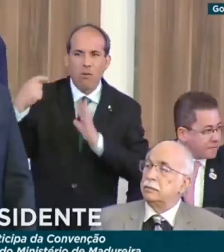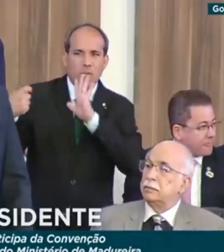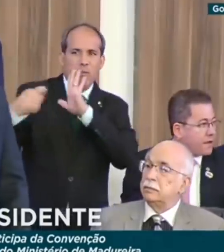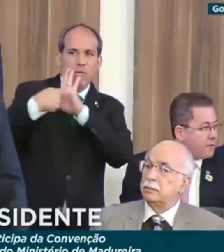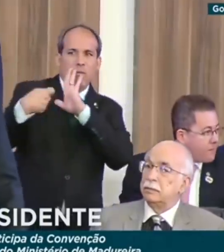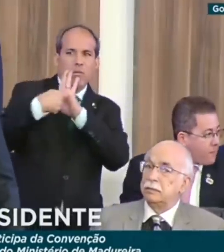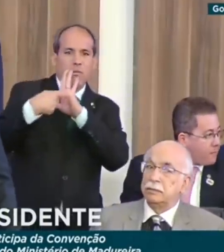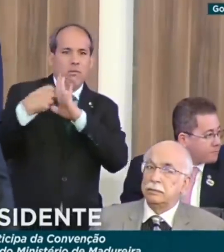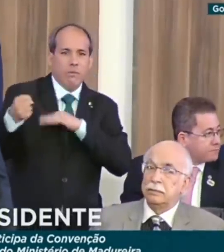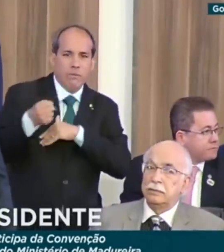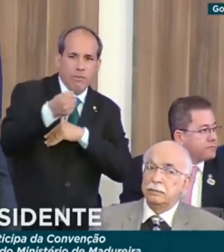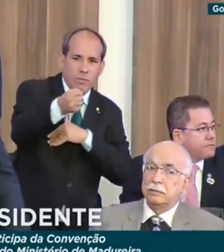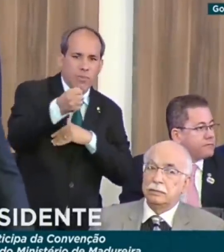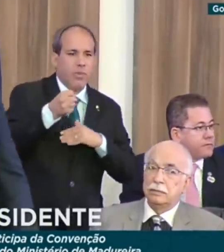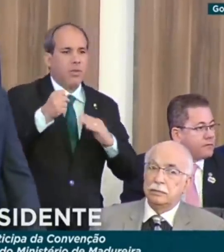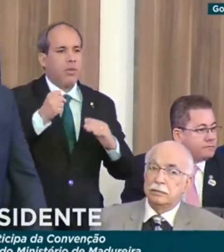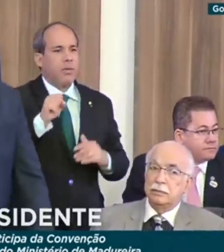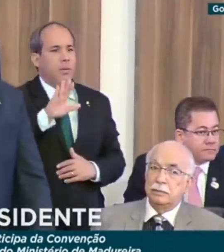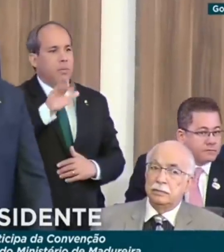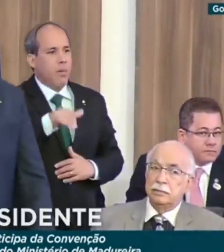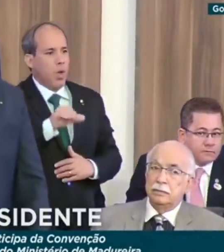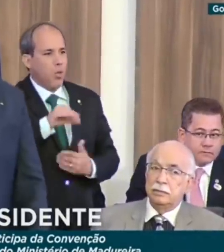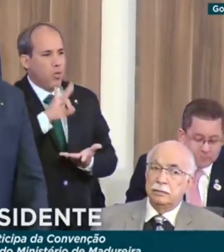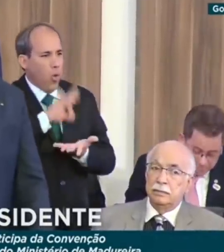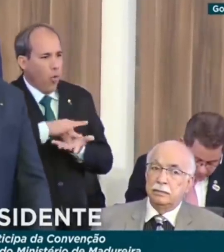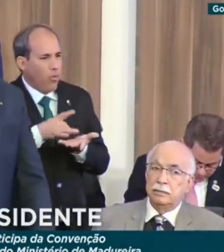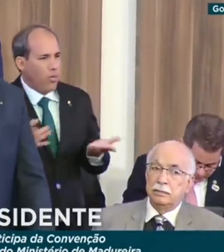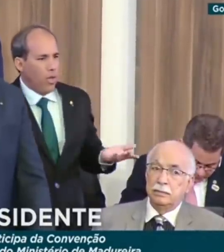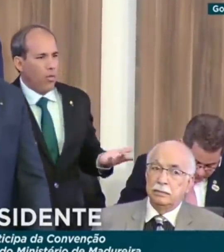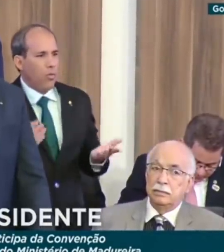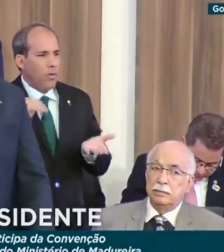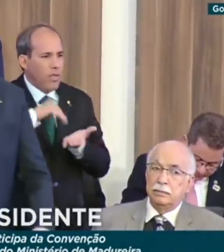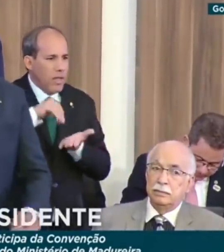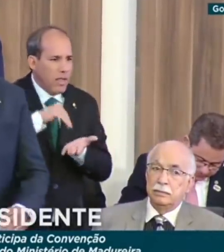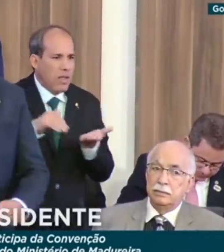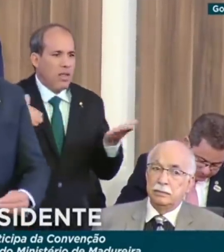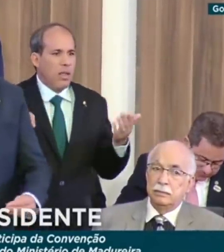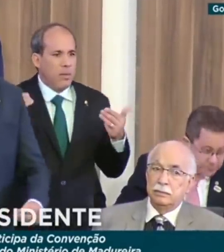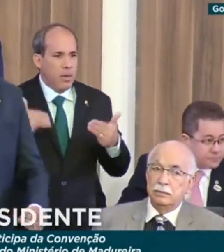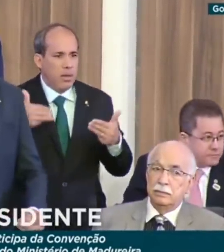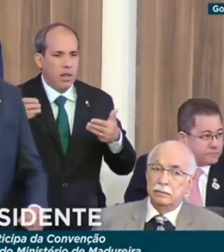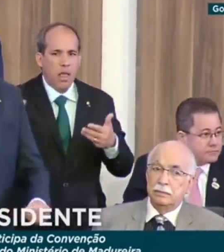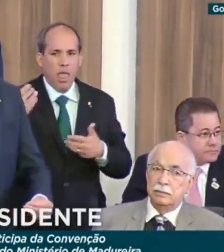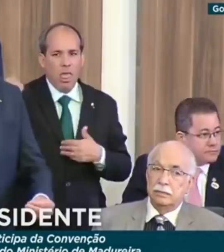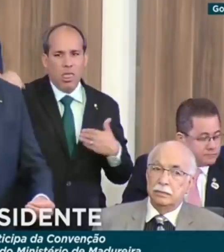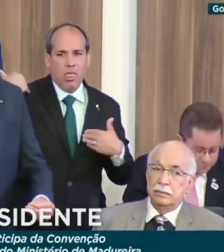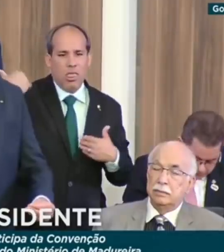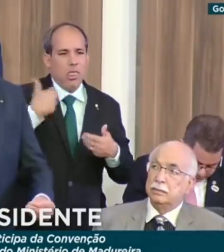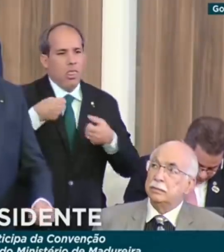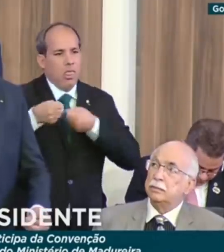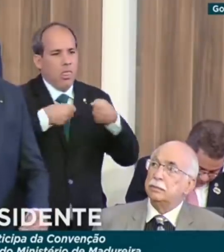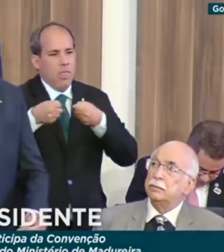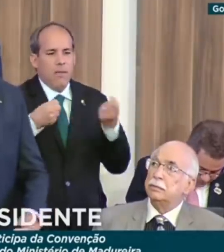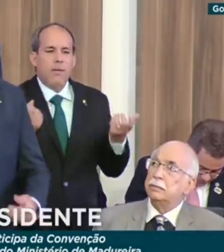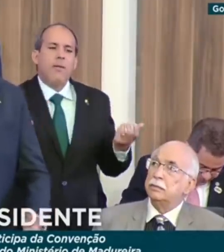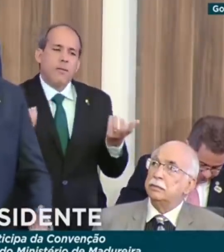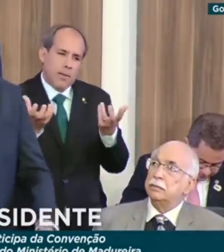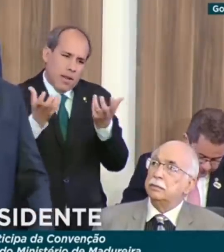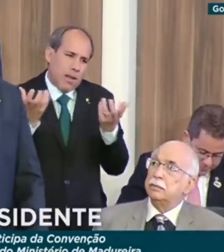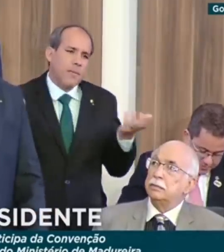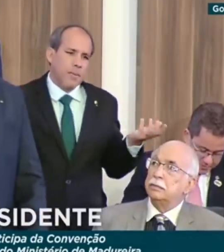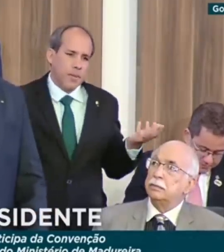oficiais, por estatais, por ministérios, por secretarias. Algumas até eram pessoas